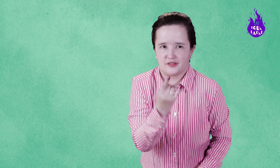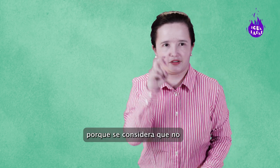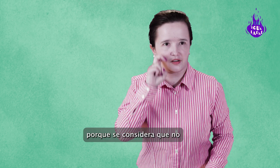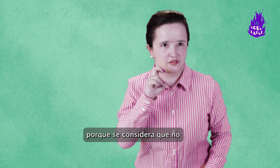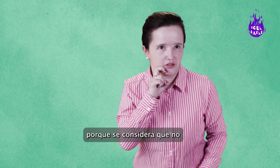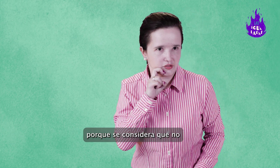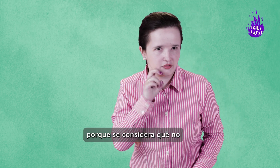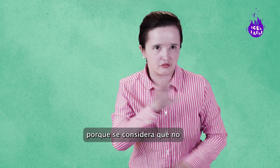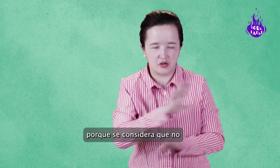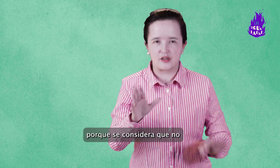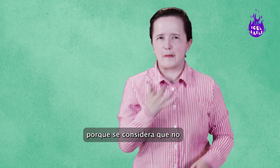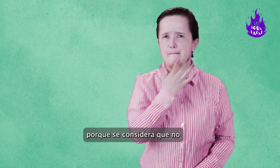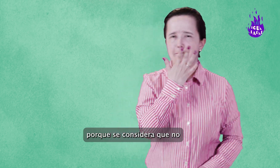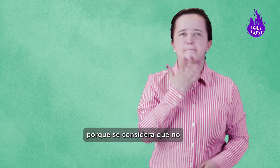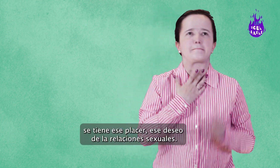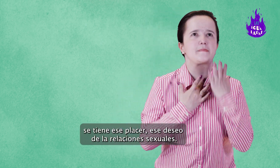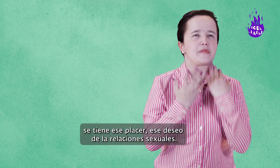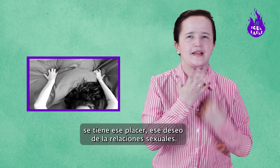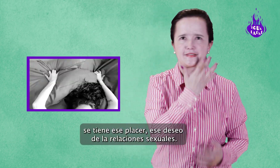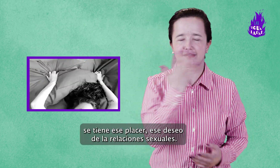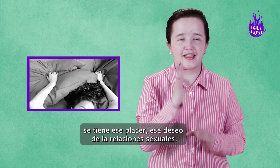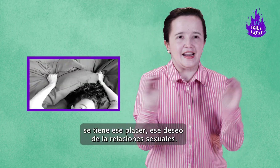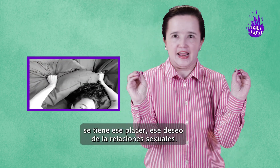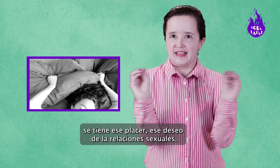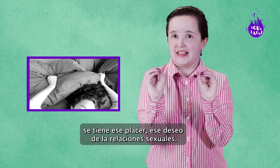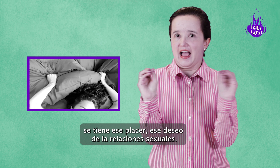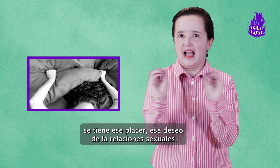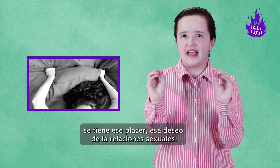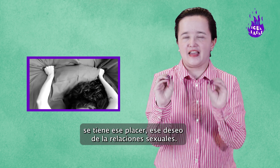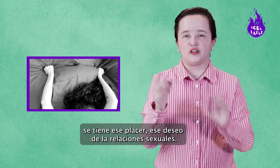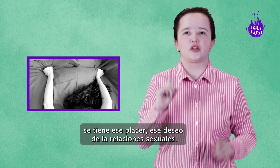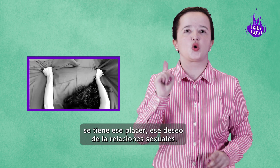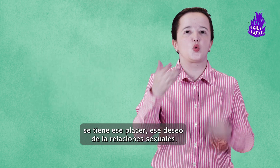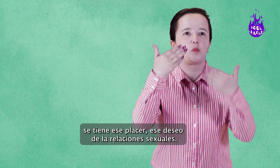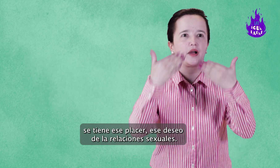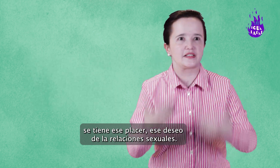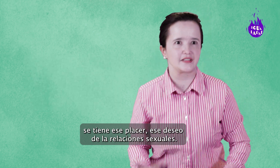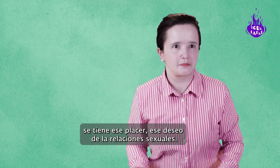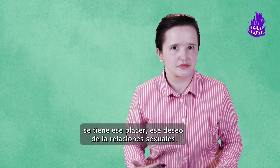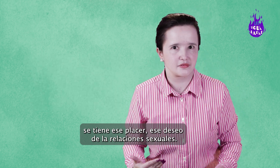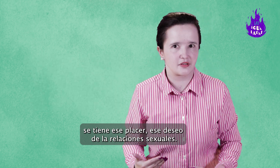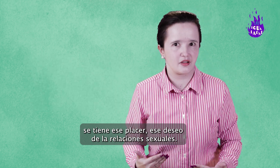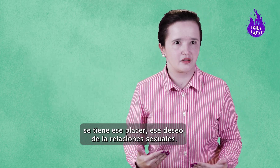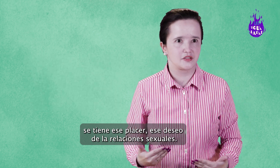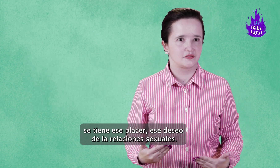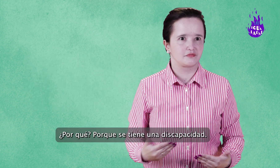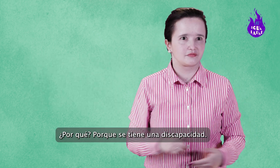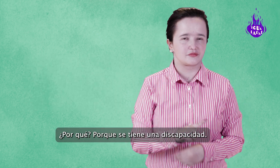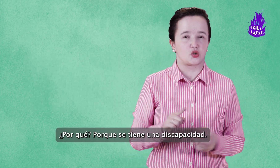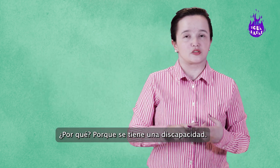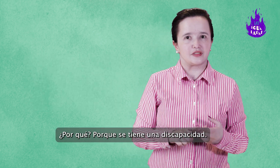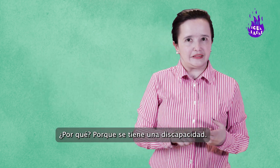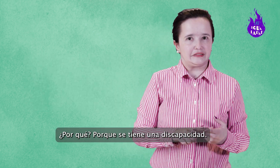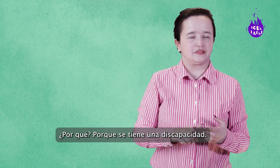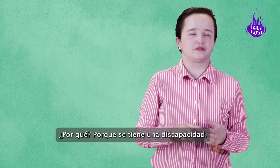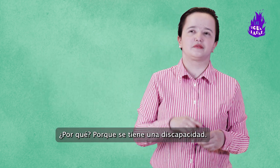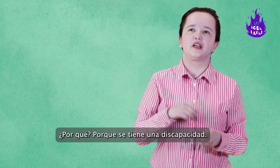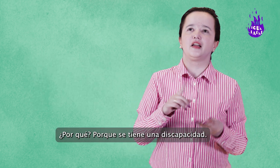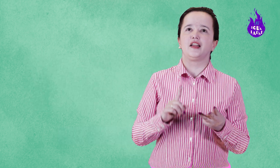Porque se considera que no se tiene ese placer, ese deseo de las relaciones sexuales. ¿Por qué? Porque se tiene una discapacidad.